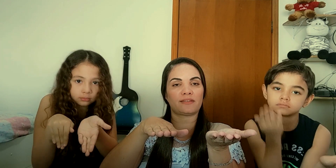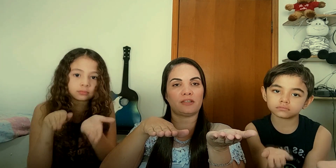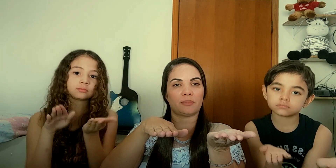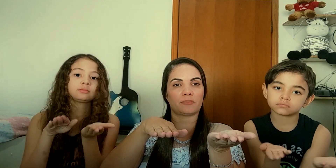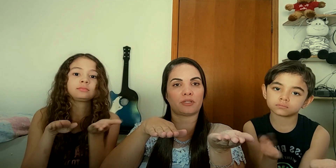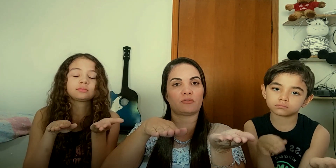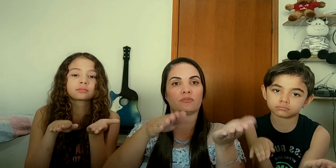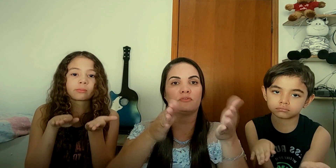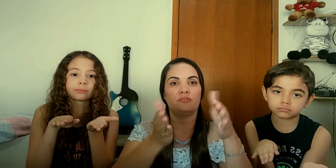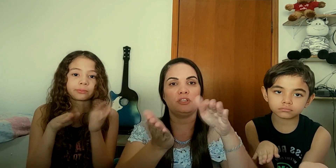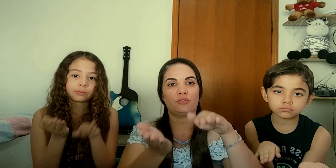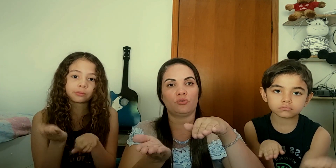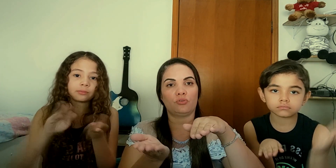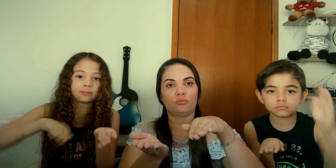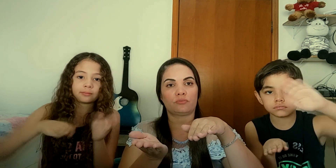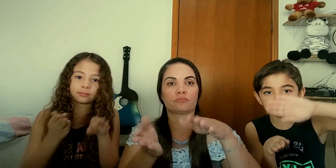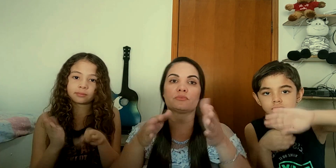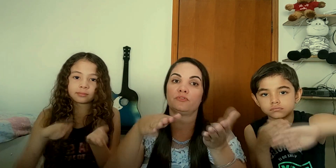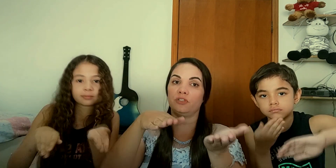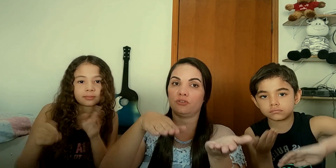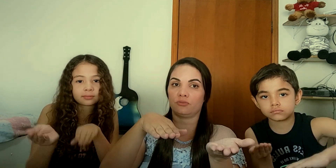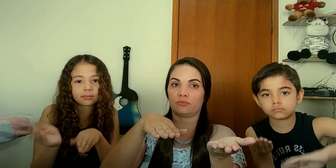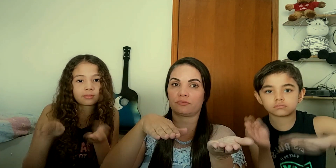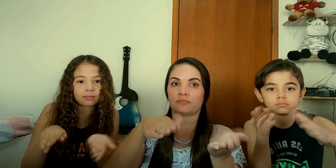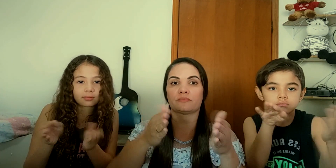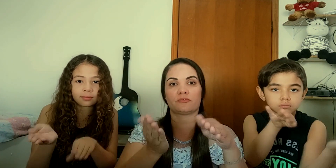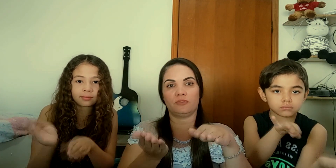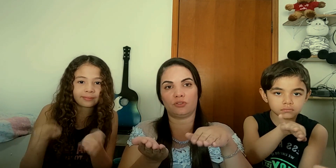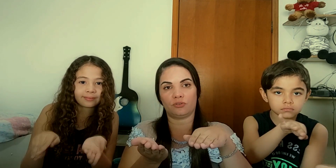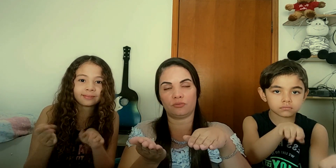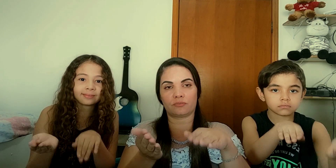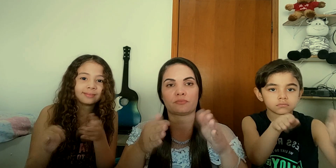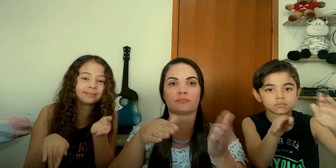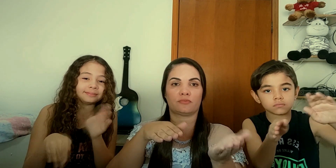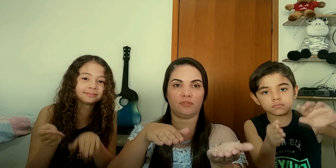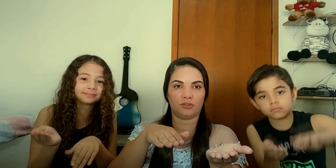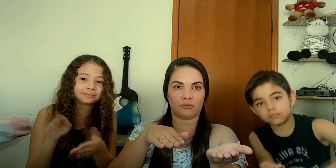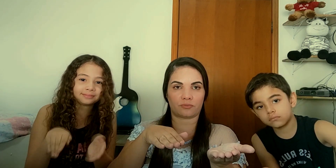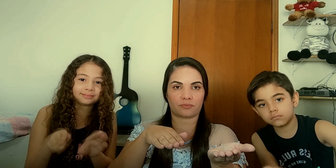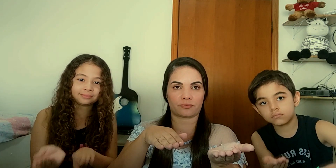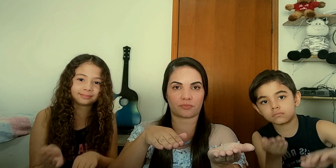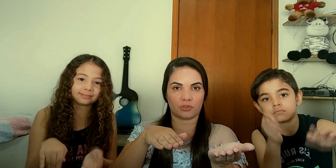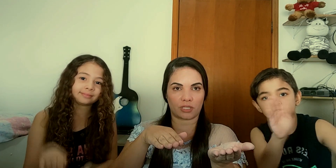cima. Então, virou. Virou. Virou. Virou. Virou. Ok?